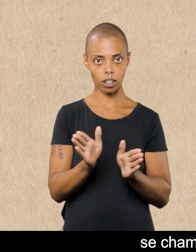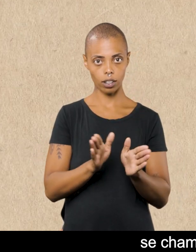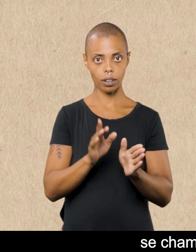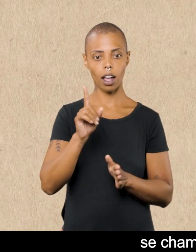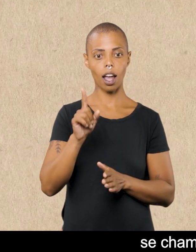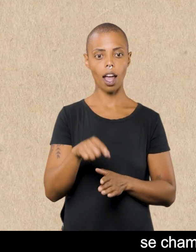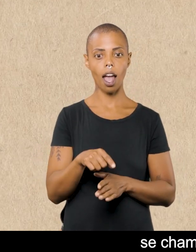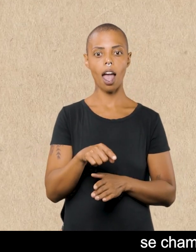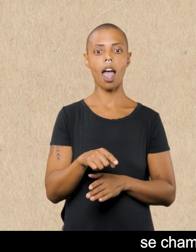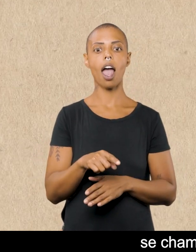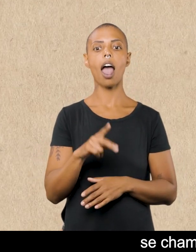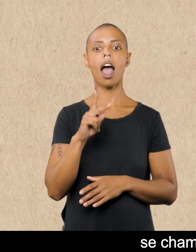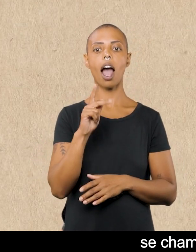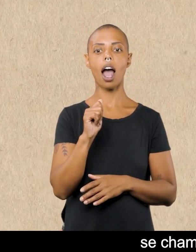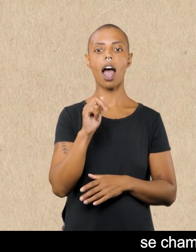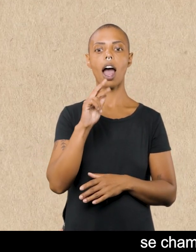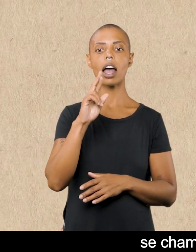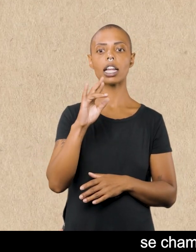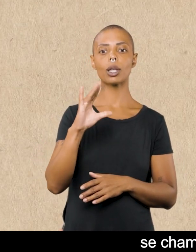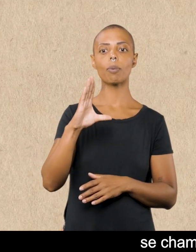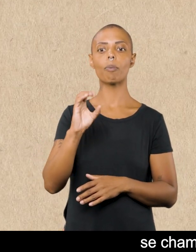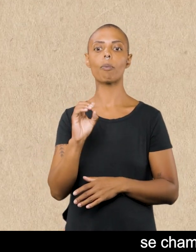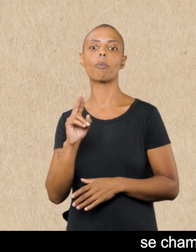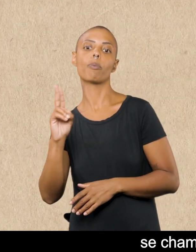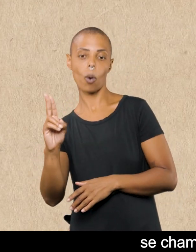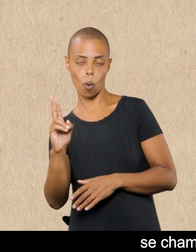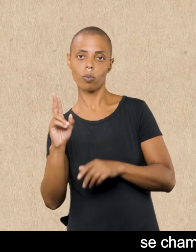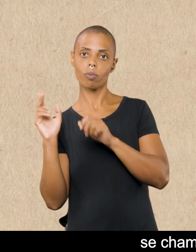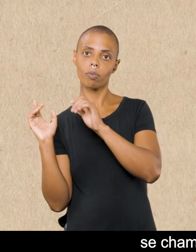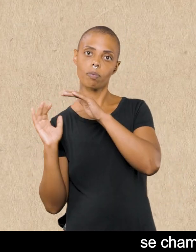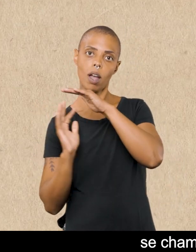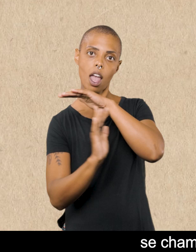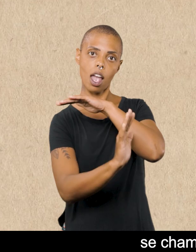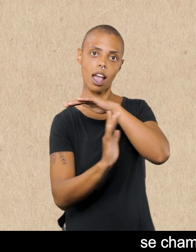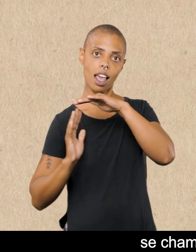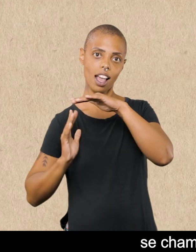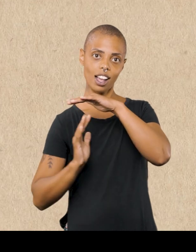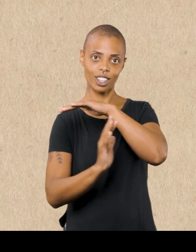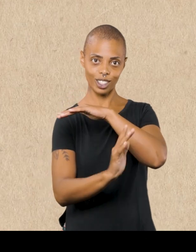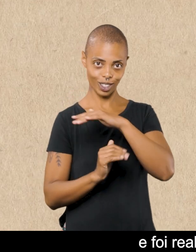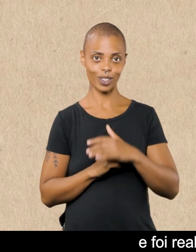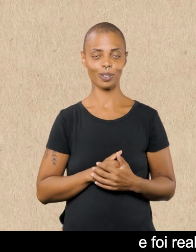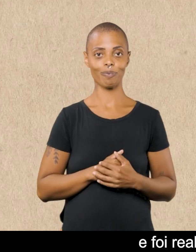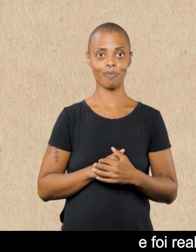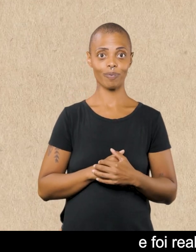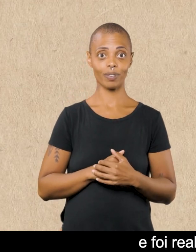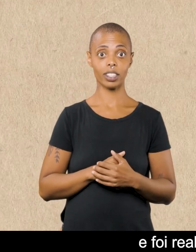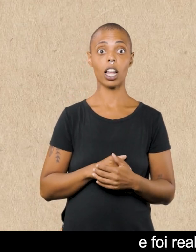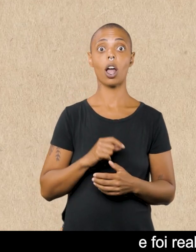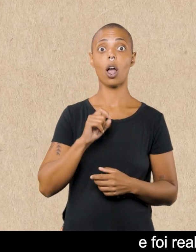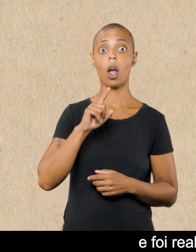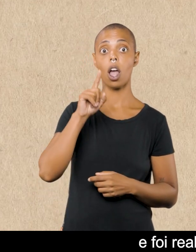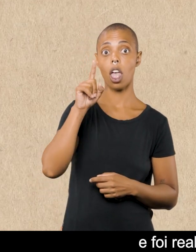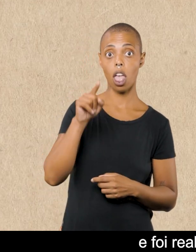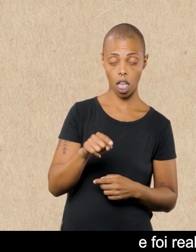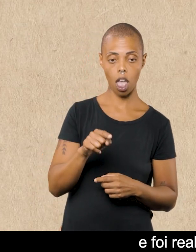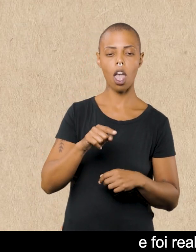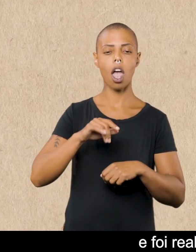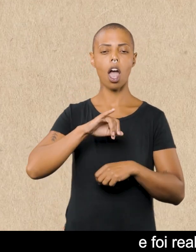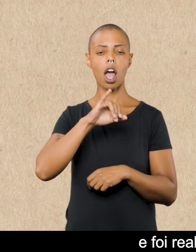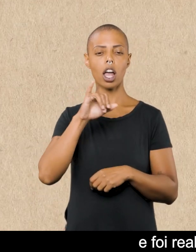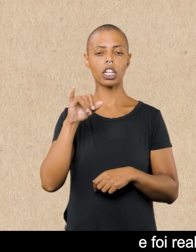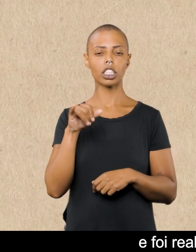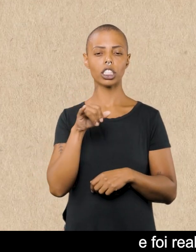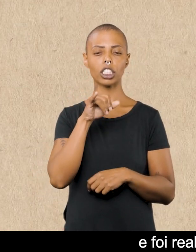A terceira obra em destaque neste conteúdo acessível se chama Caribou Migrations, ou Migrações Caribou,